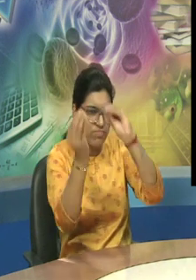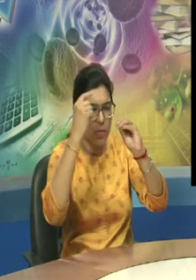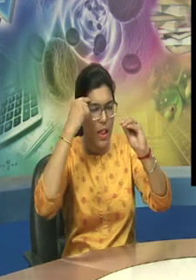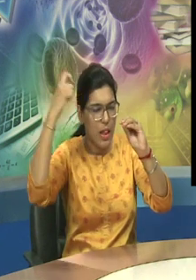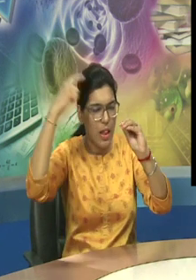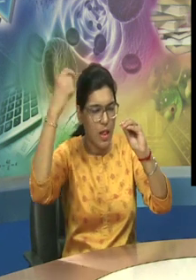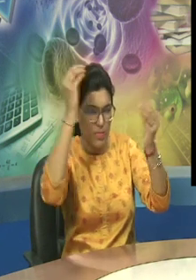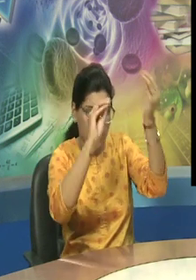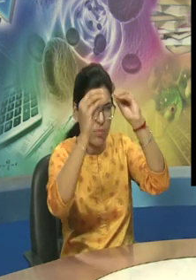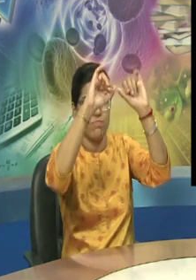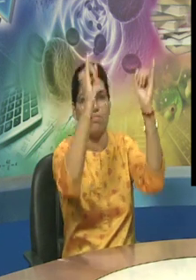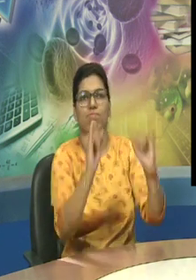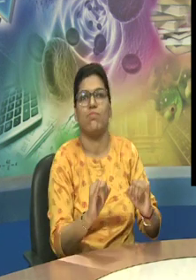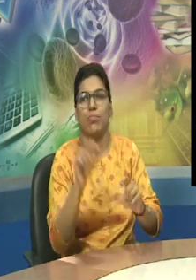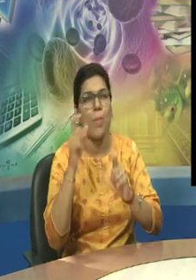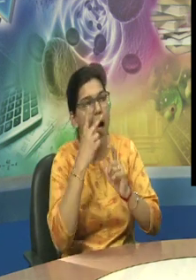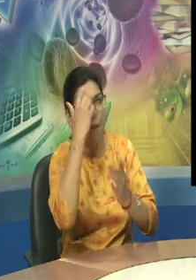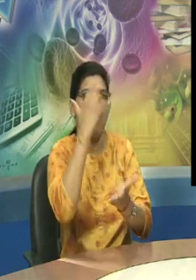रूप का दर्शन